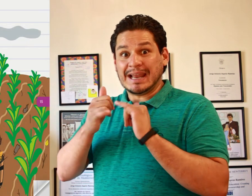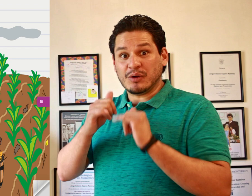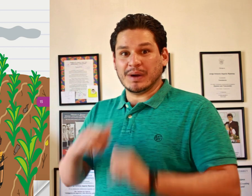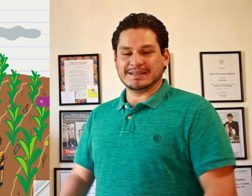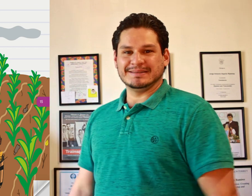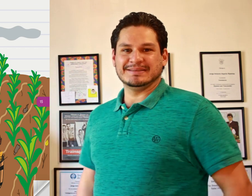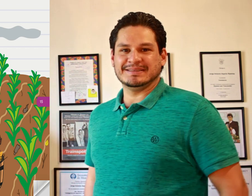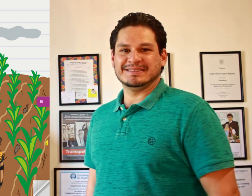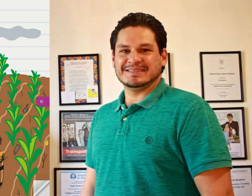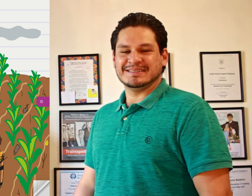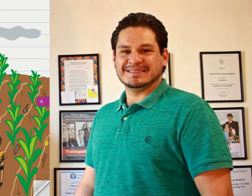agua.